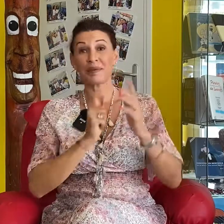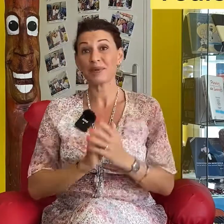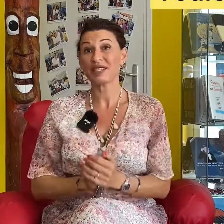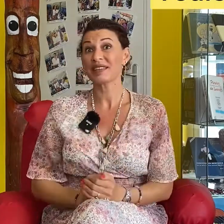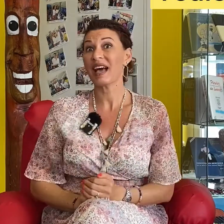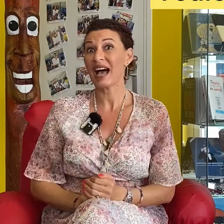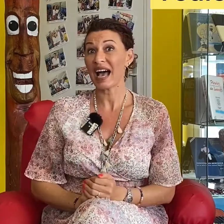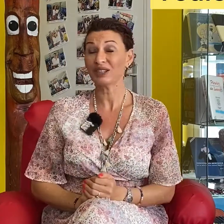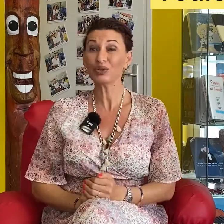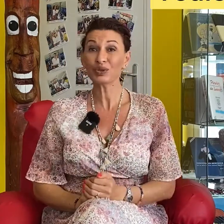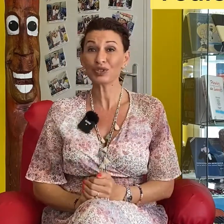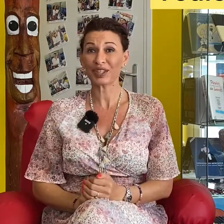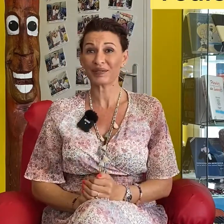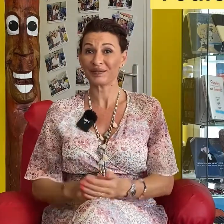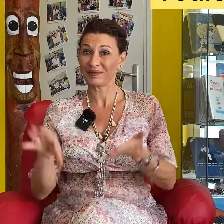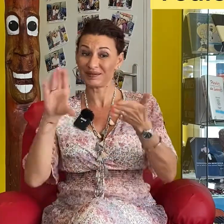J'habite à Toulouse.